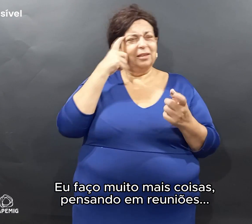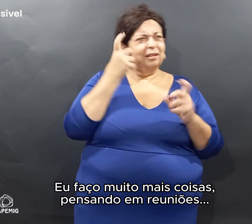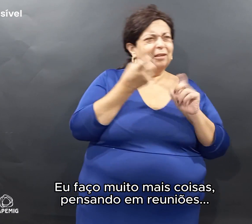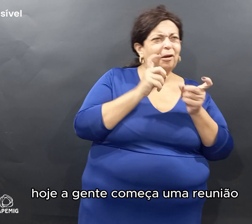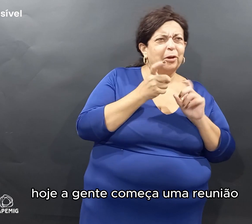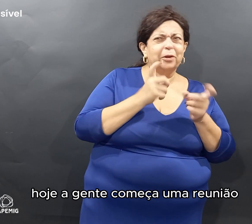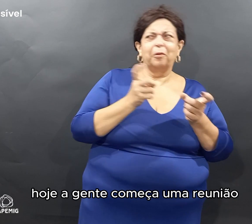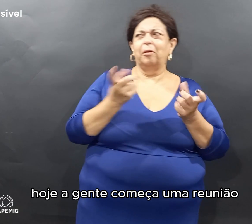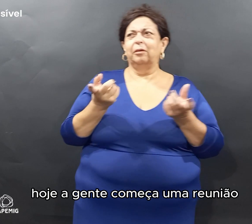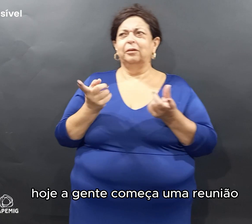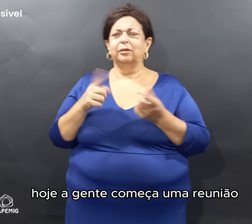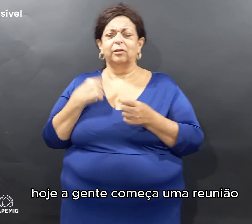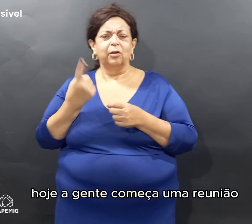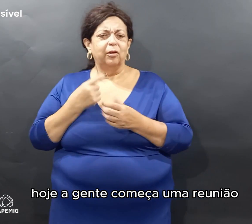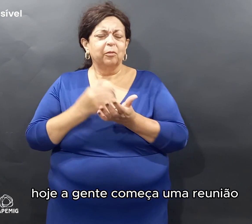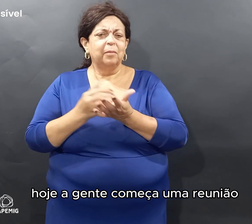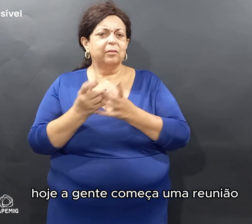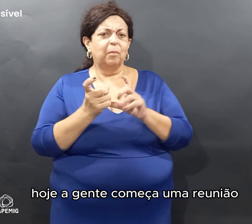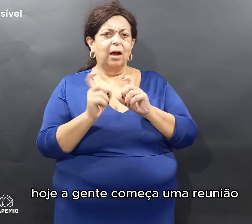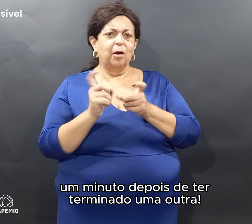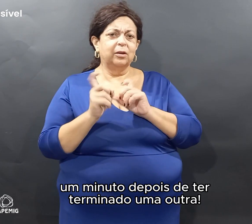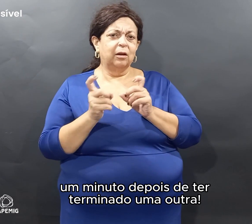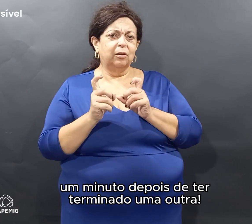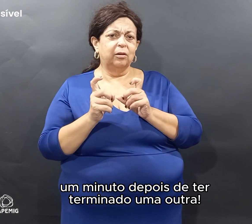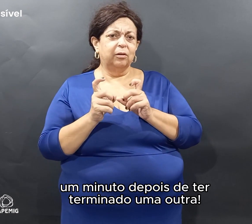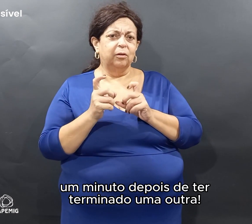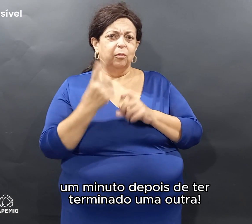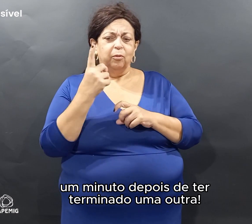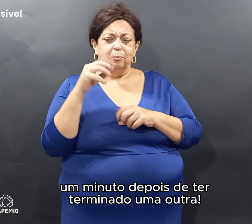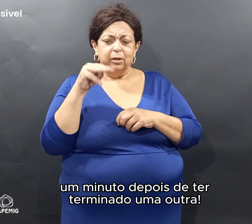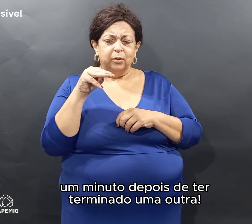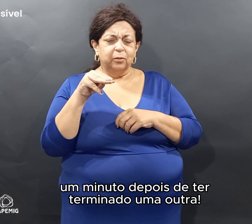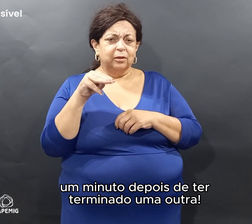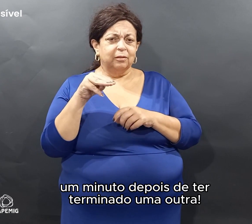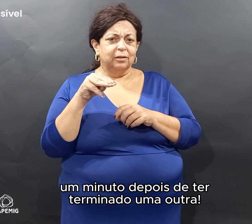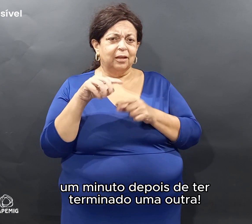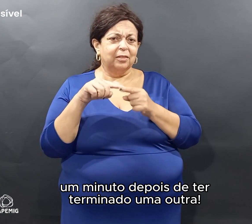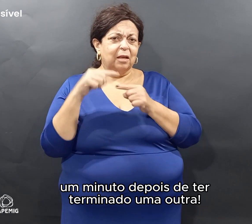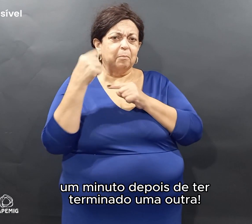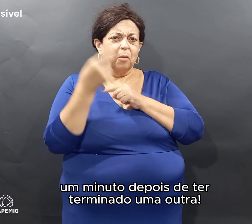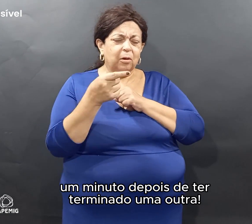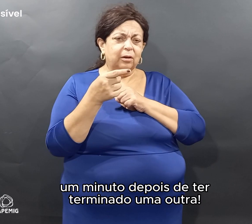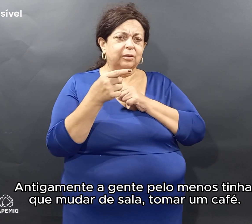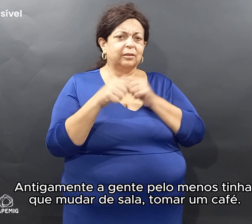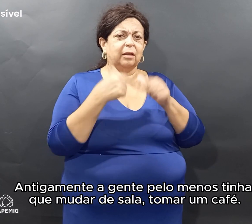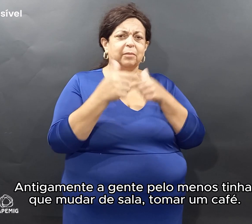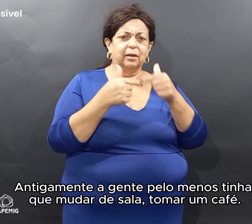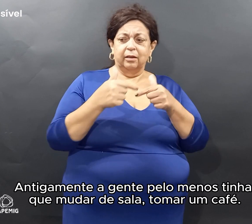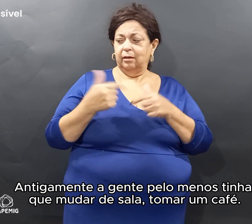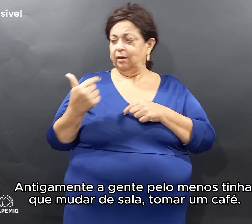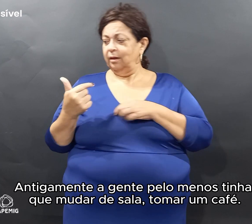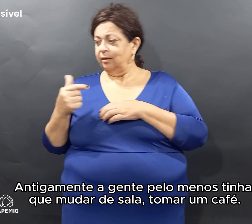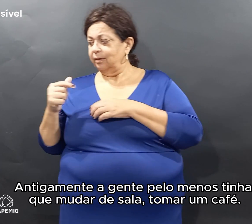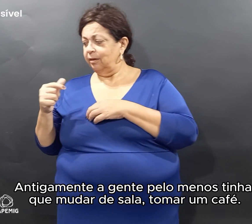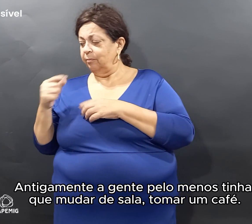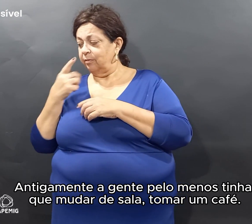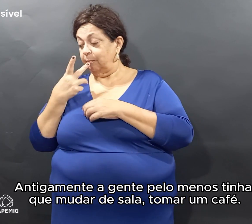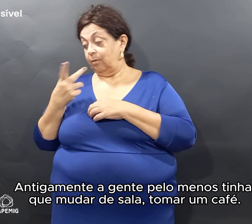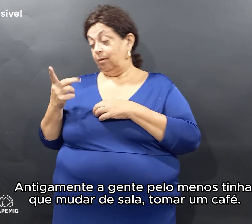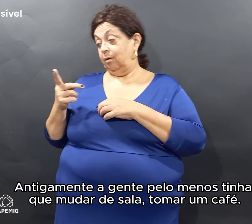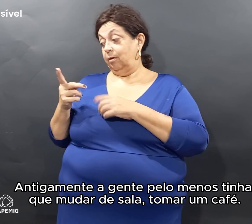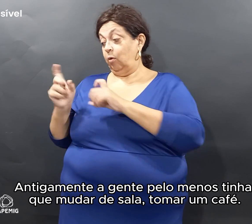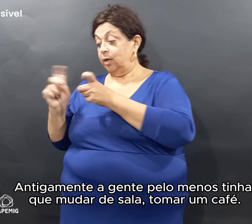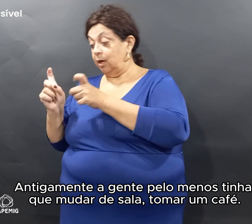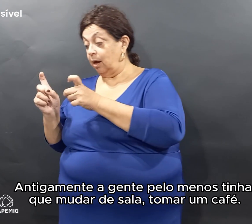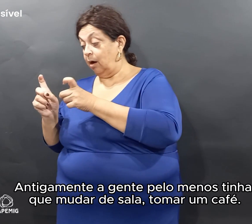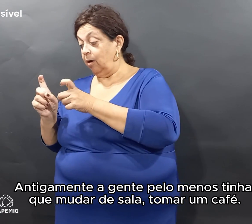reuniões. Hoje a gente começa uma reunião 1 minuto depois de ter terminado uma outra. Antigamente a gente pelo menos tinha que